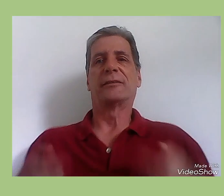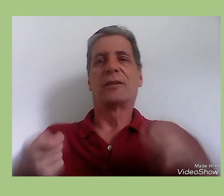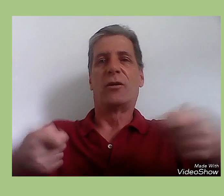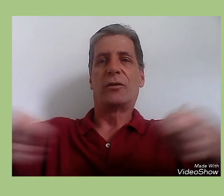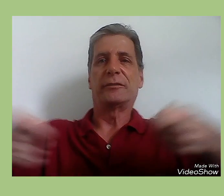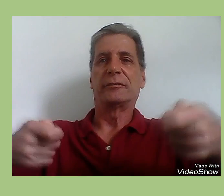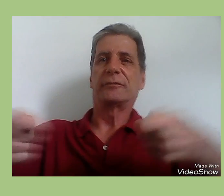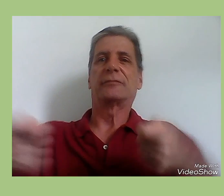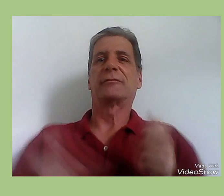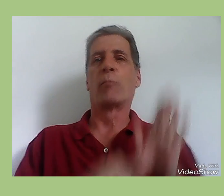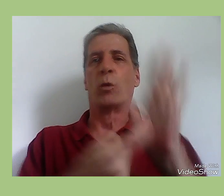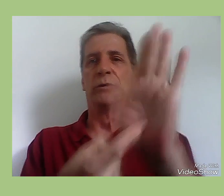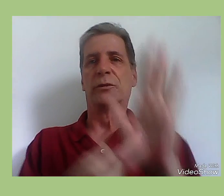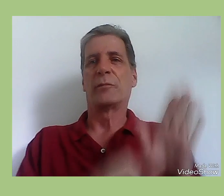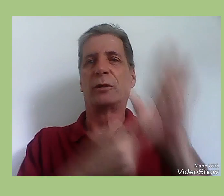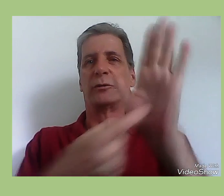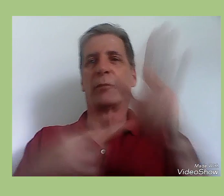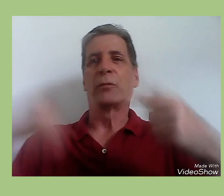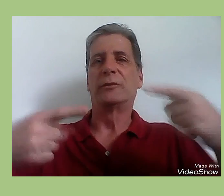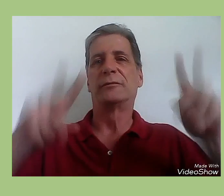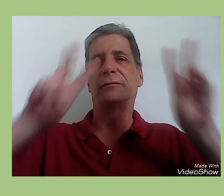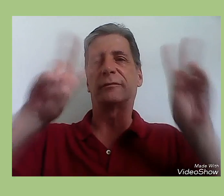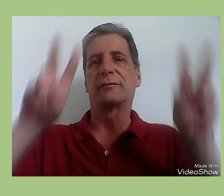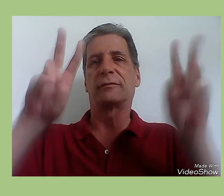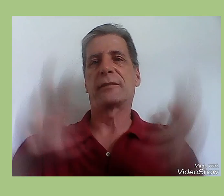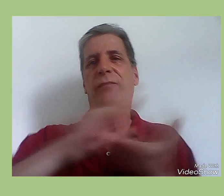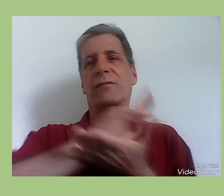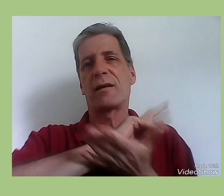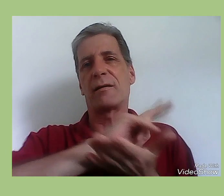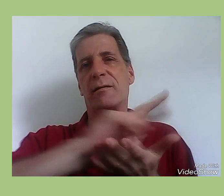processo desgastante. Não só físico, mas pela própria natureza do processo. Ninguém